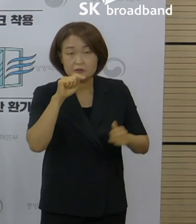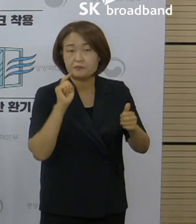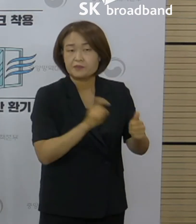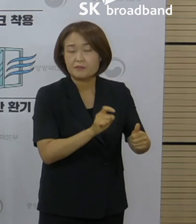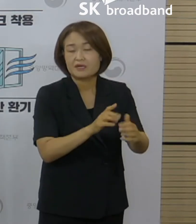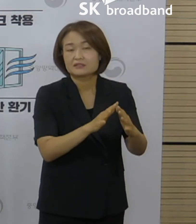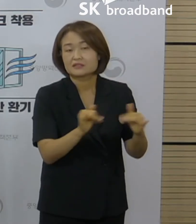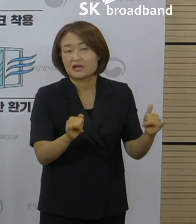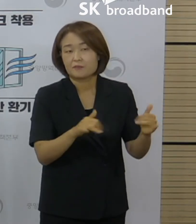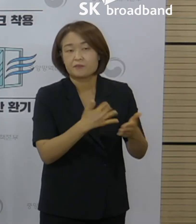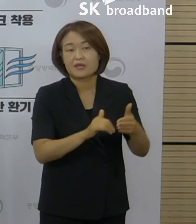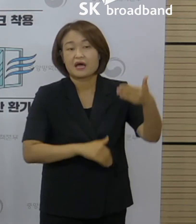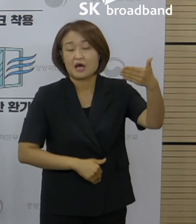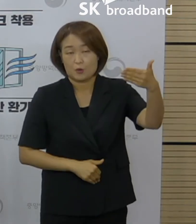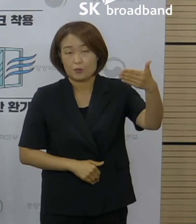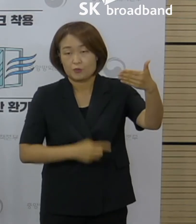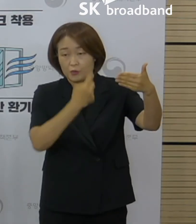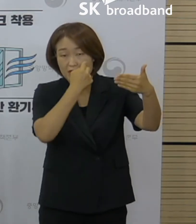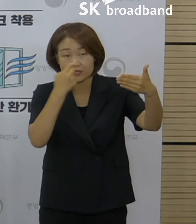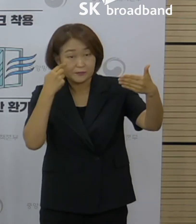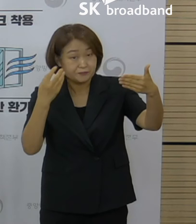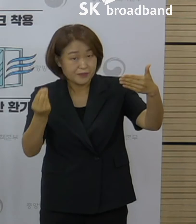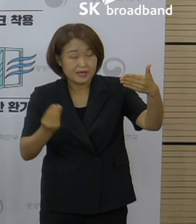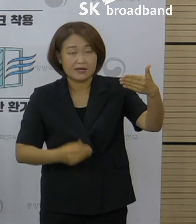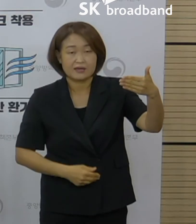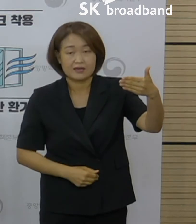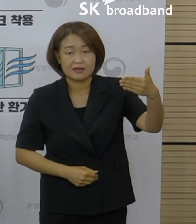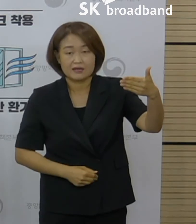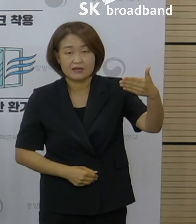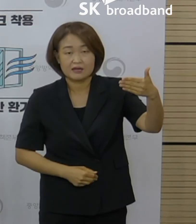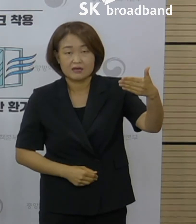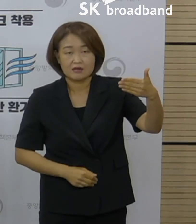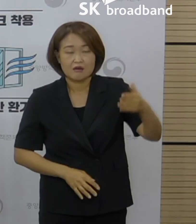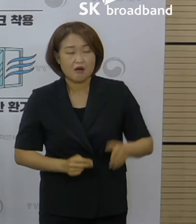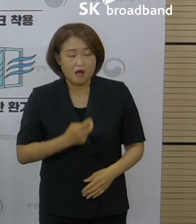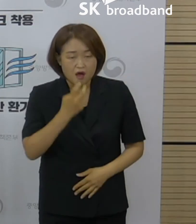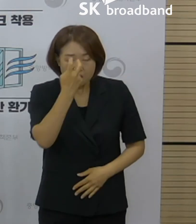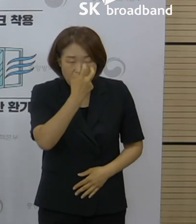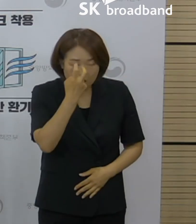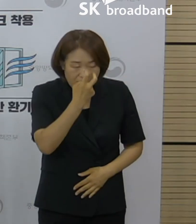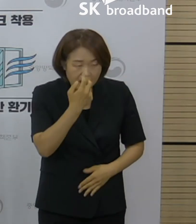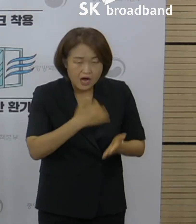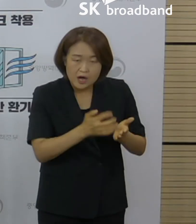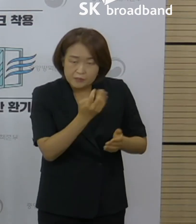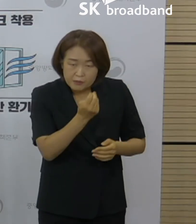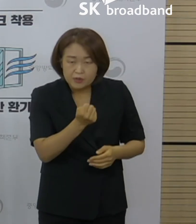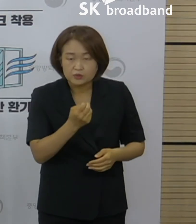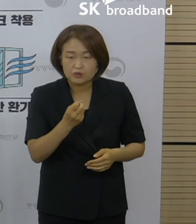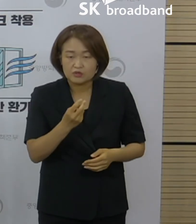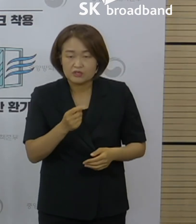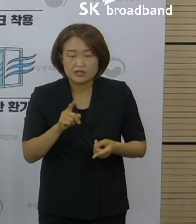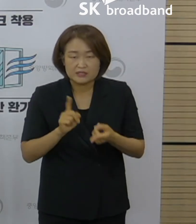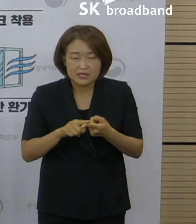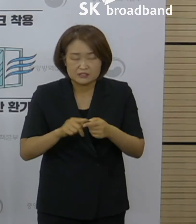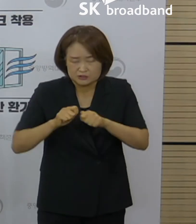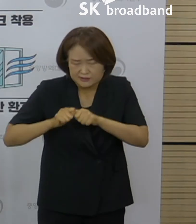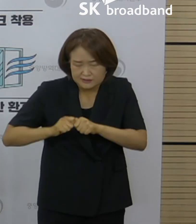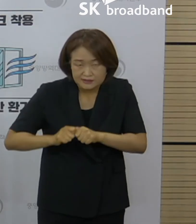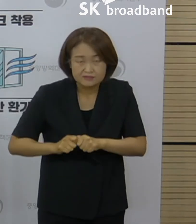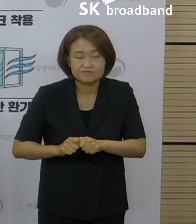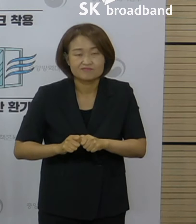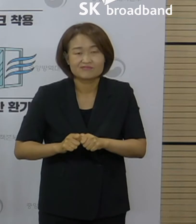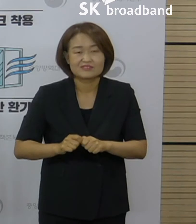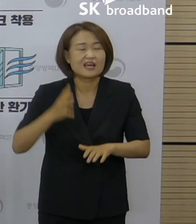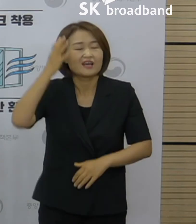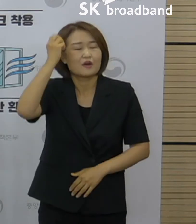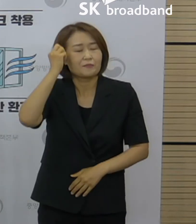있어서 9건이 확인이 됐습니다. 저희가 이제 몇 건 검사해서 몇 건이 확인됐던 이 분모에 대한 정보까지는 뭐 제가